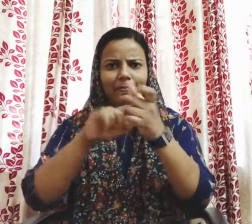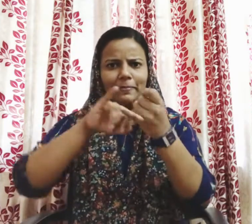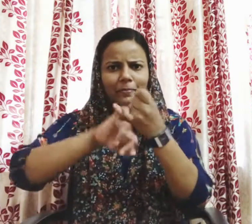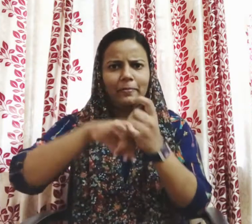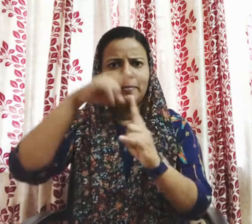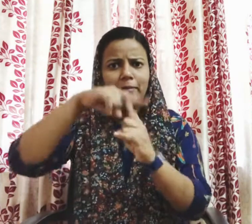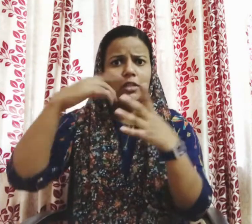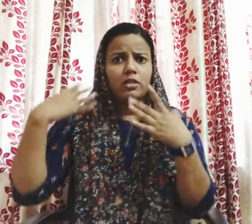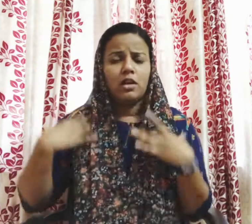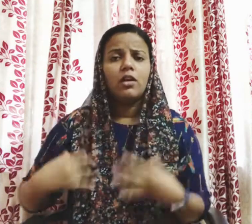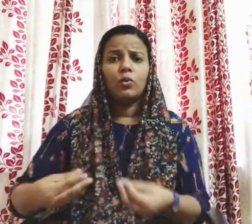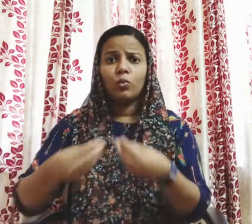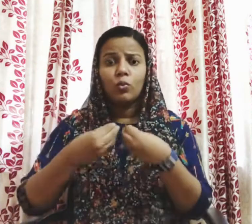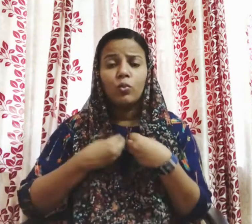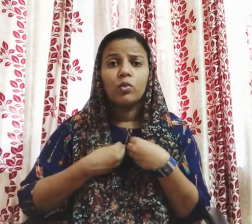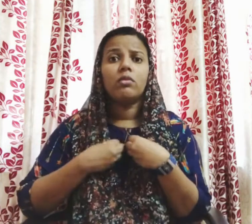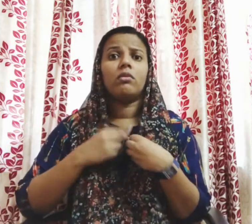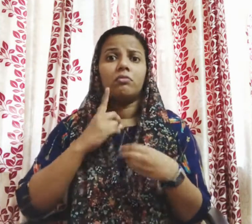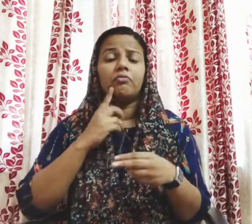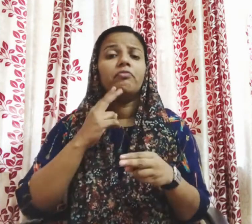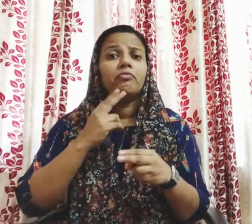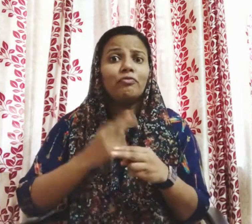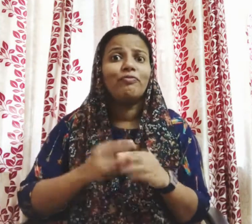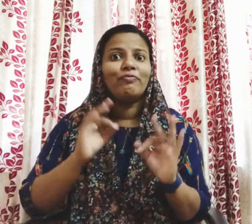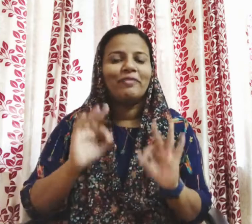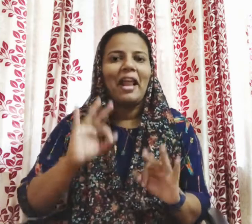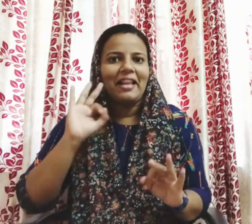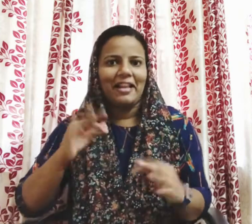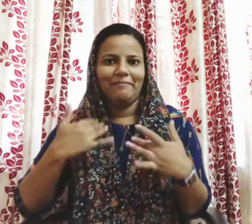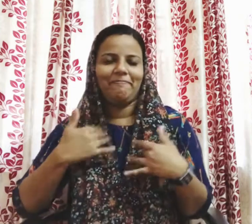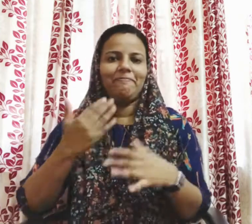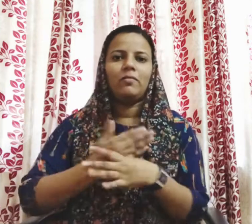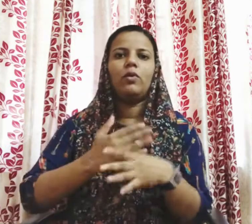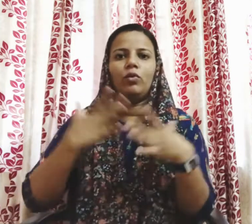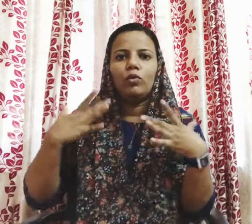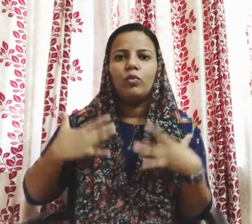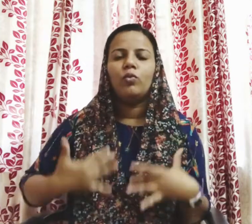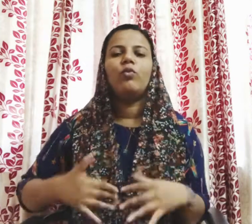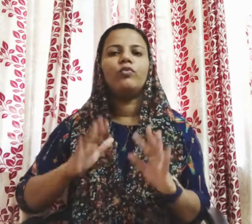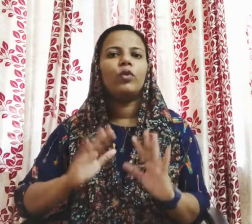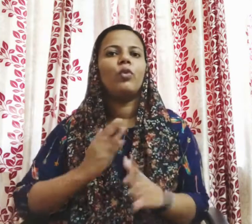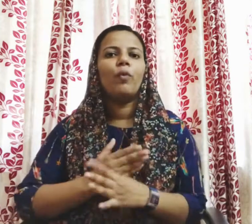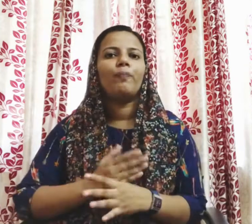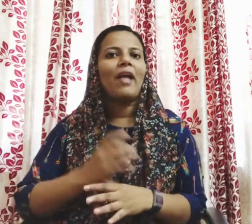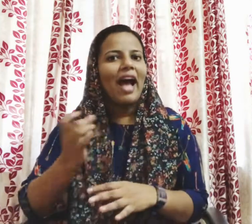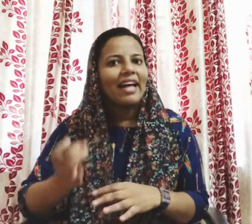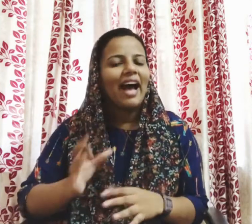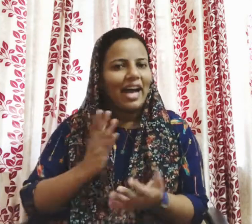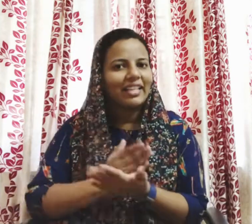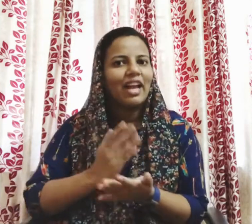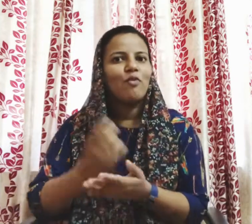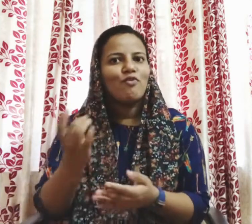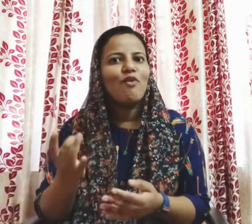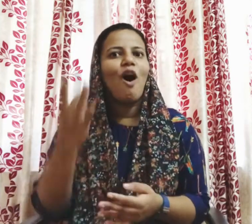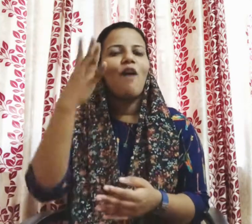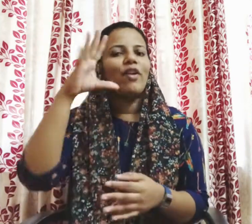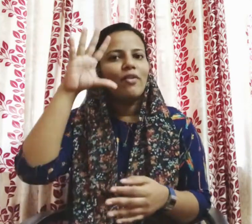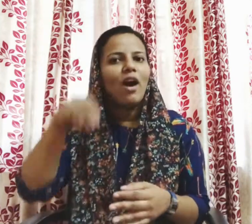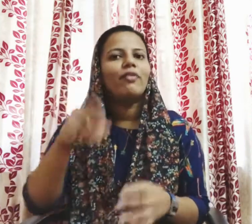റെസ്റ്റ് നിങ്ങളുടെ ശരീരത്തിന് കൊടുത്തെങ്കിൽ മാത്രമേ അതിന് സുഗമമായി പ്രവർത്തിക്കാൻ കഴിയത്തുള്ളൂ. അതിനുവേണ്ടിയാണ് കർത്താവ് പകലും രാത്രിയും